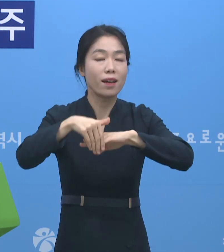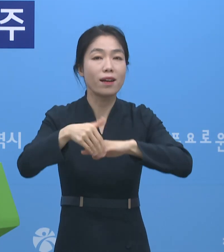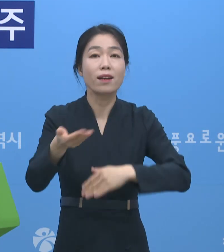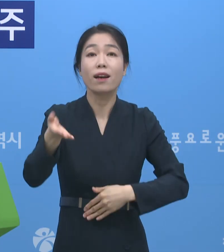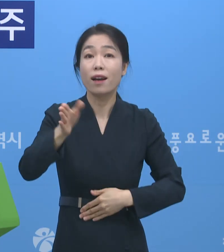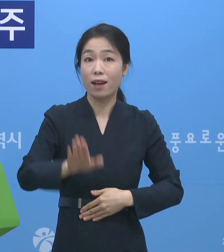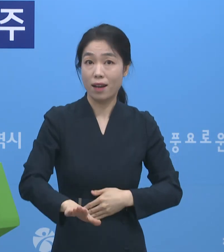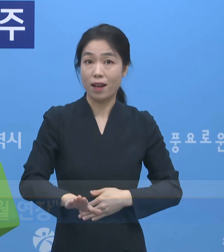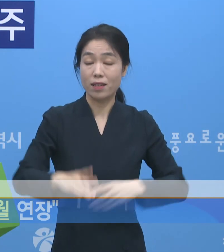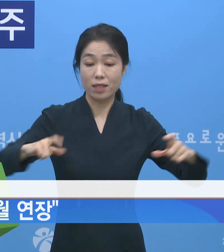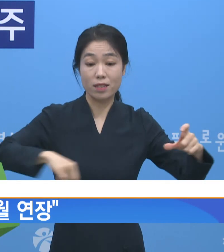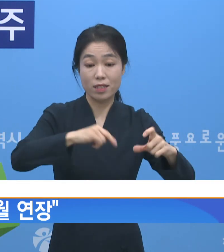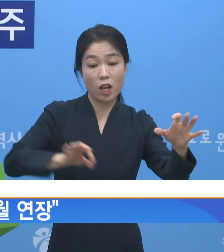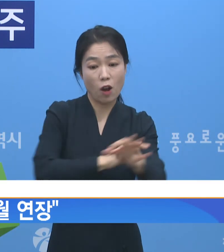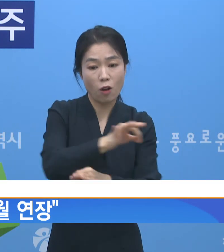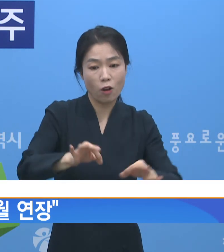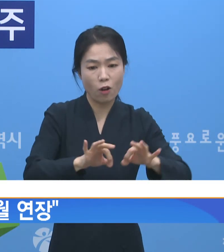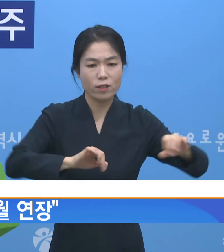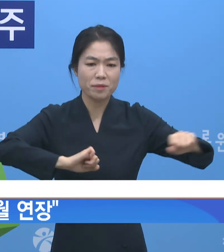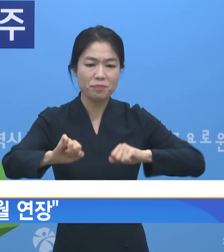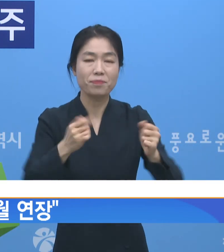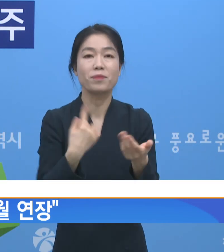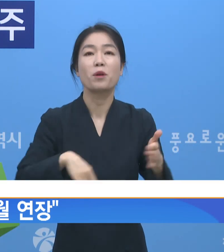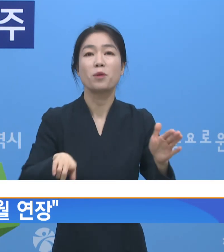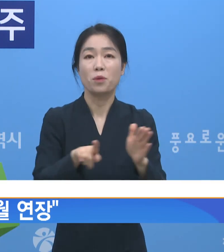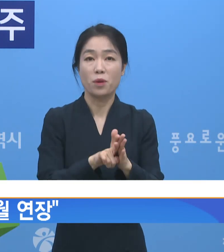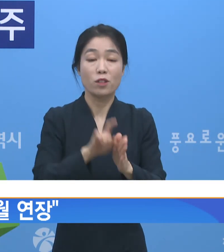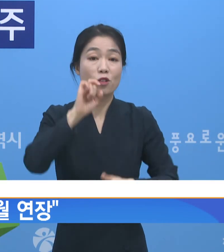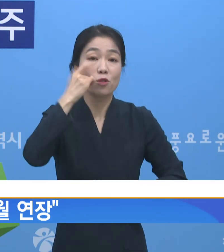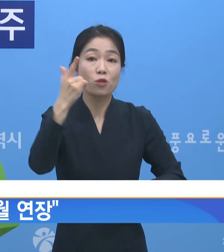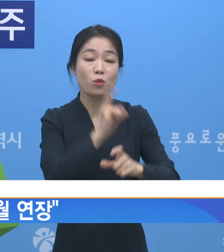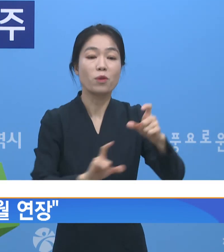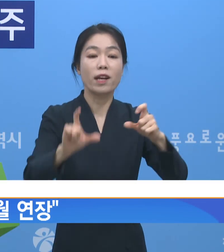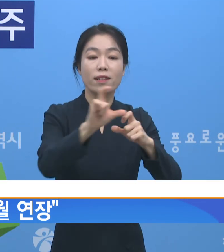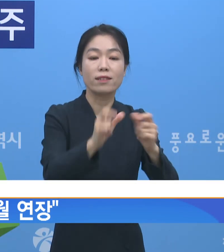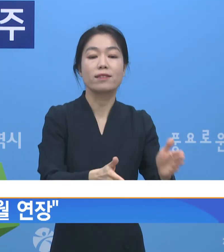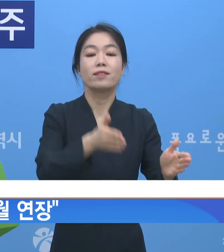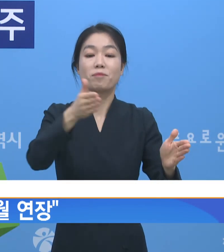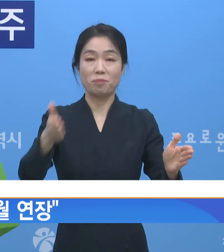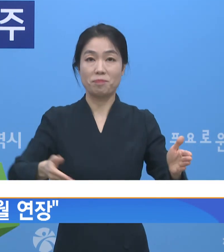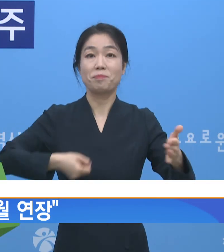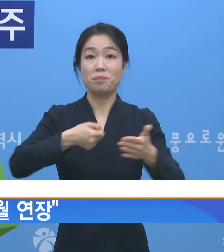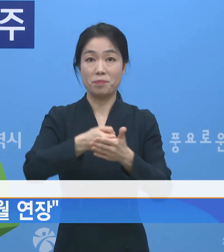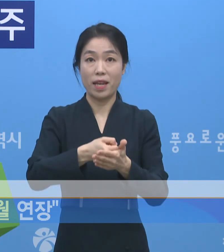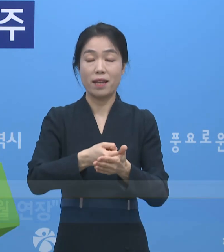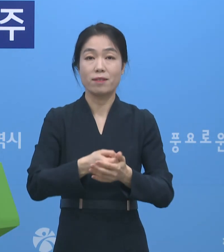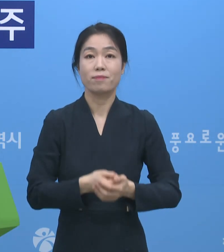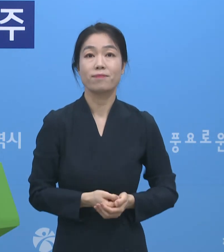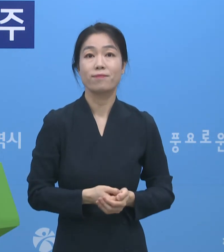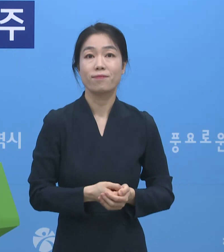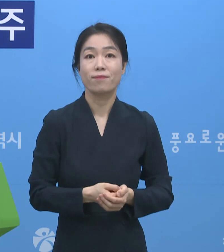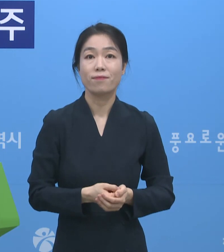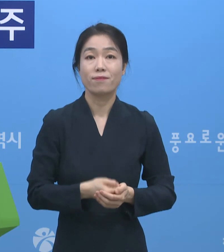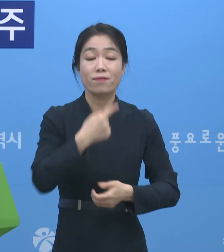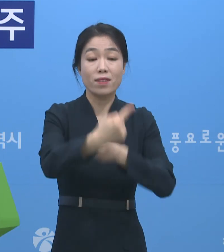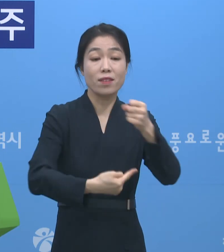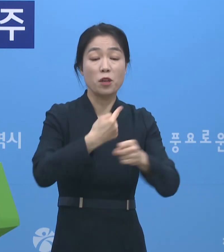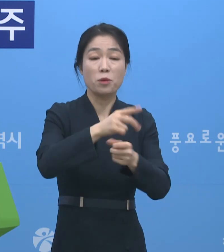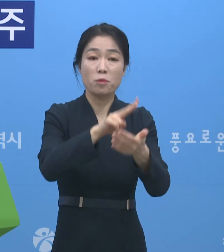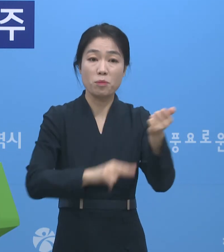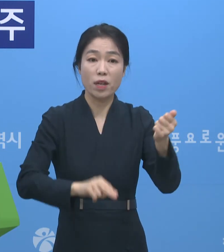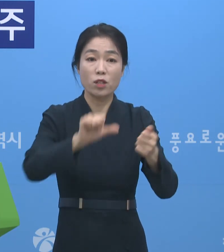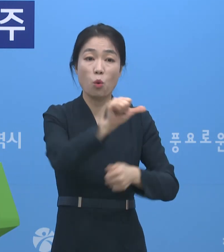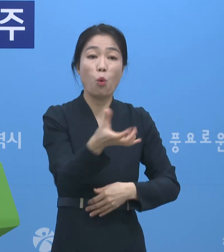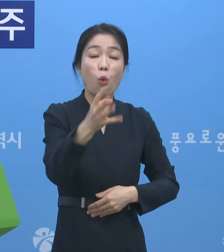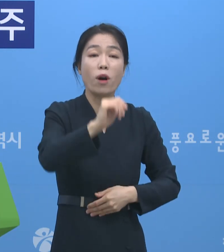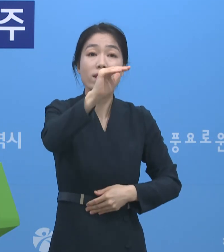예정이었습니다만 지역경제 활성화를 위해서 6개월 더 연장하기로 했습니다. 연 매출